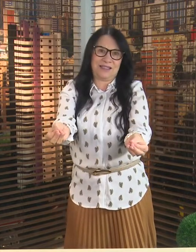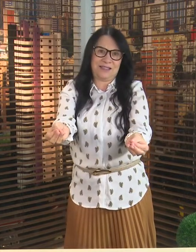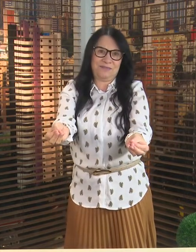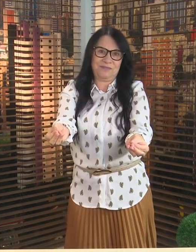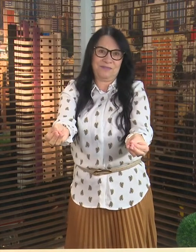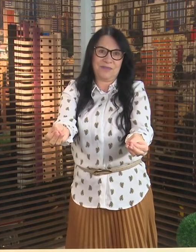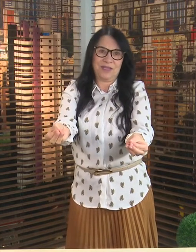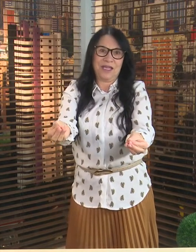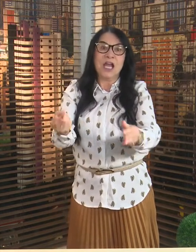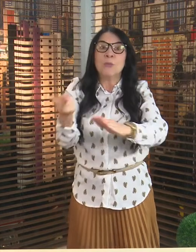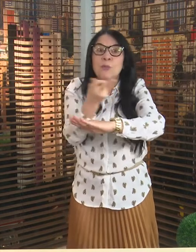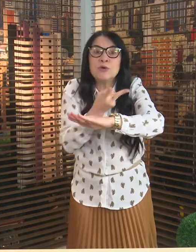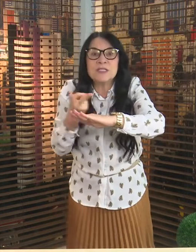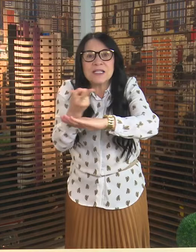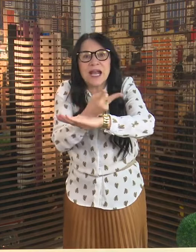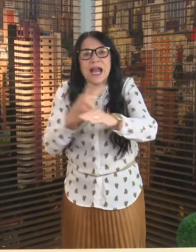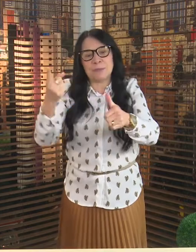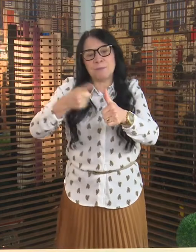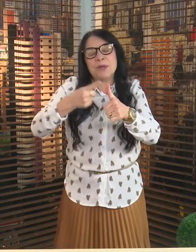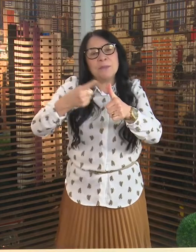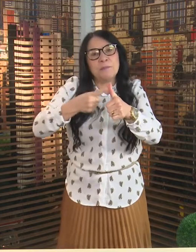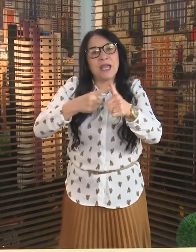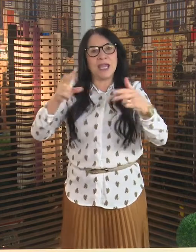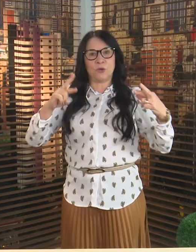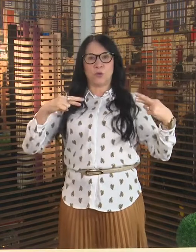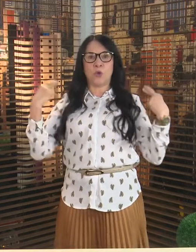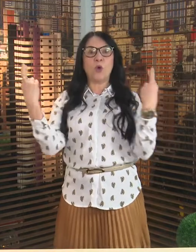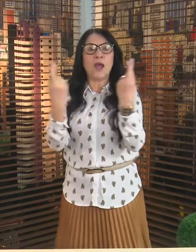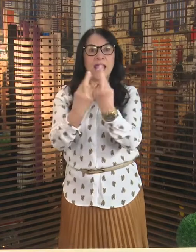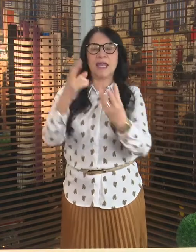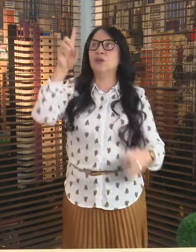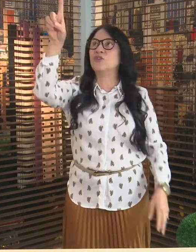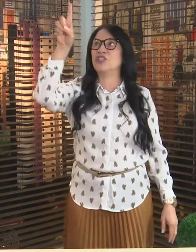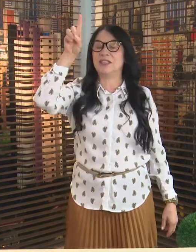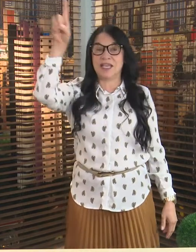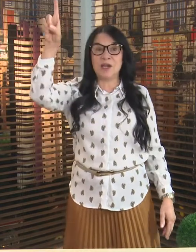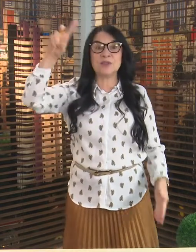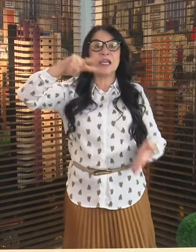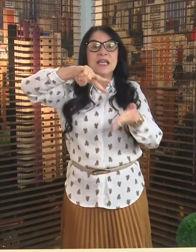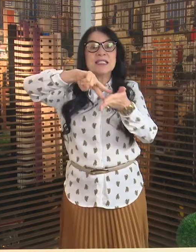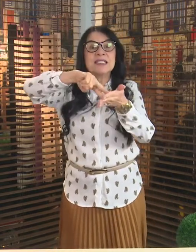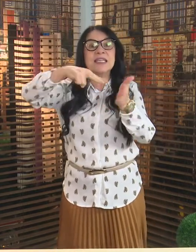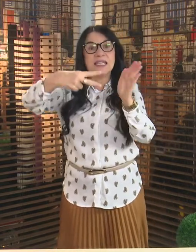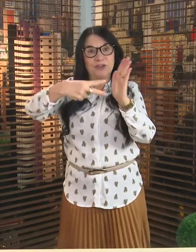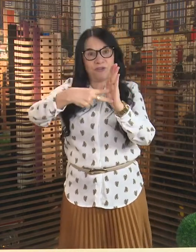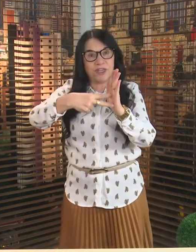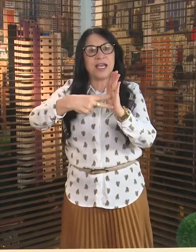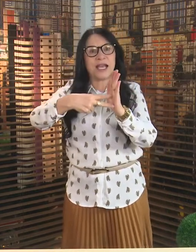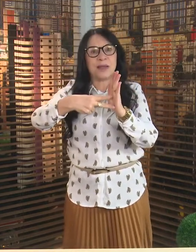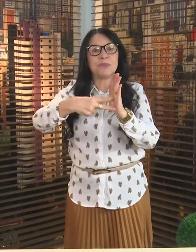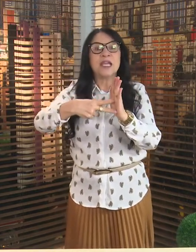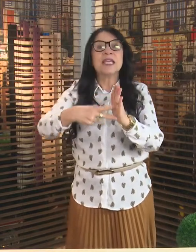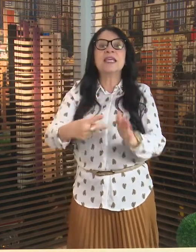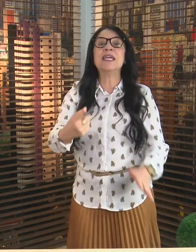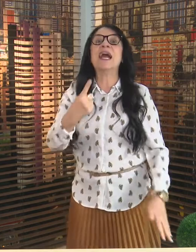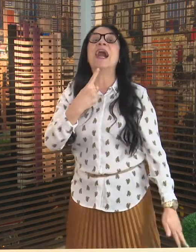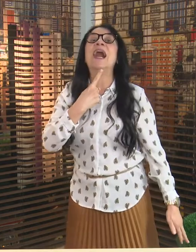acrescentadas. Buscai primeiro o reino de Deus significa que